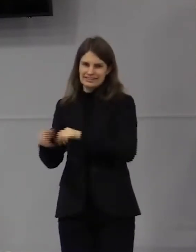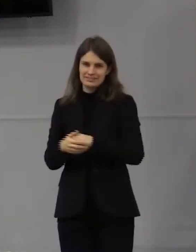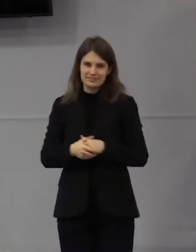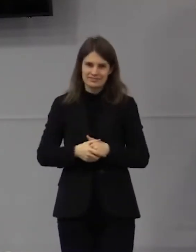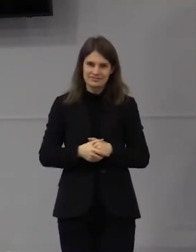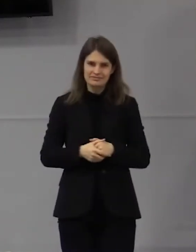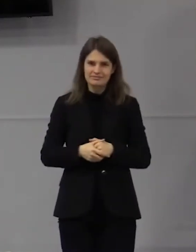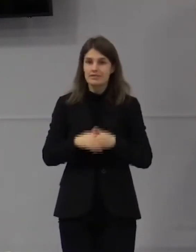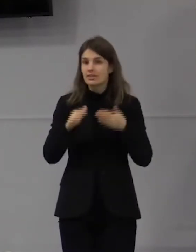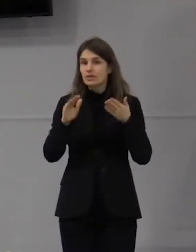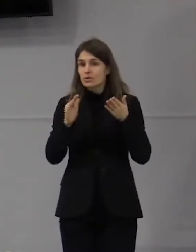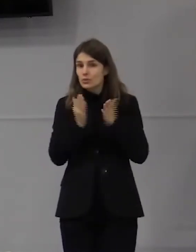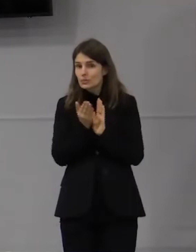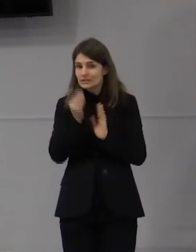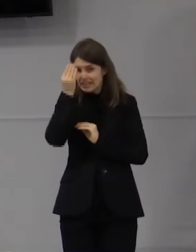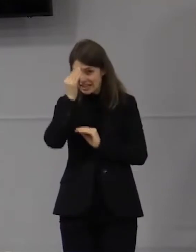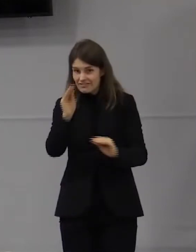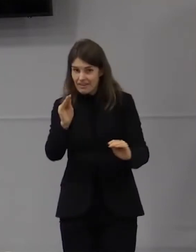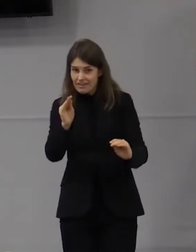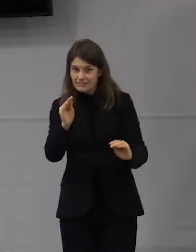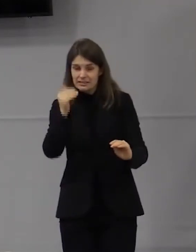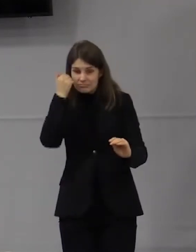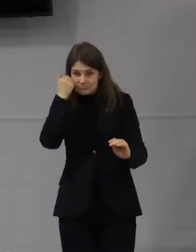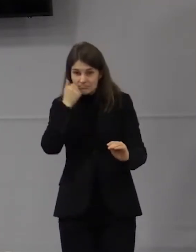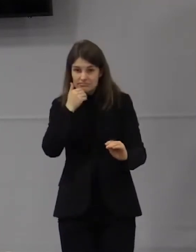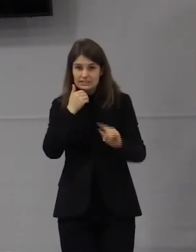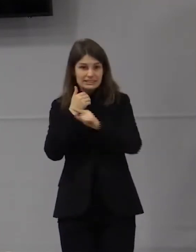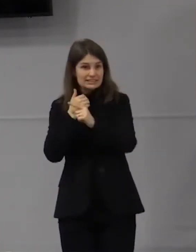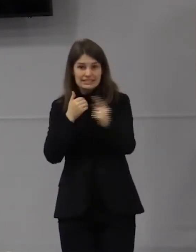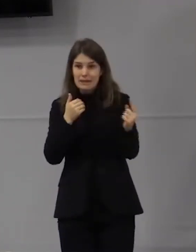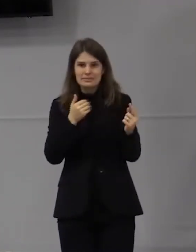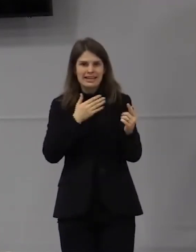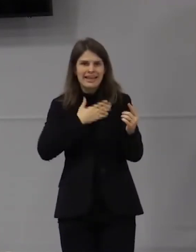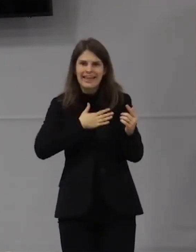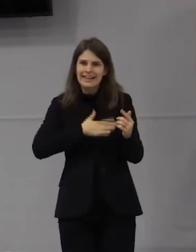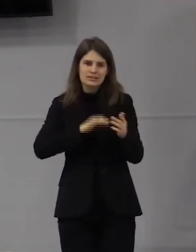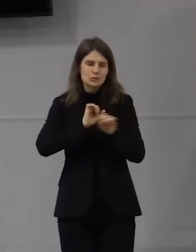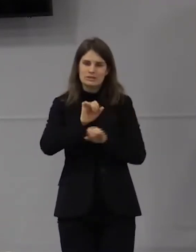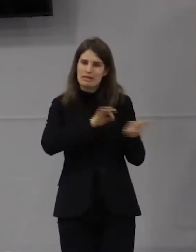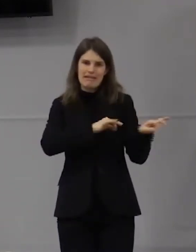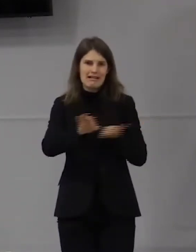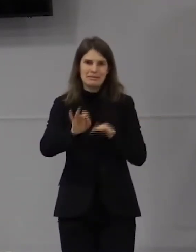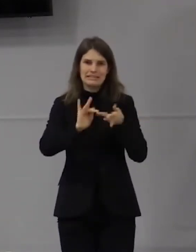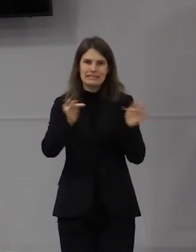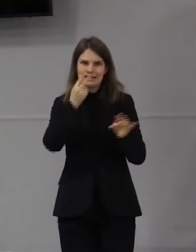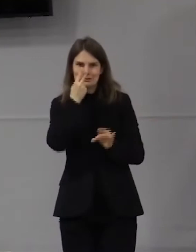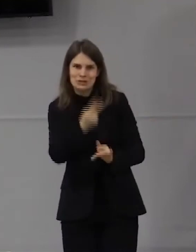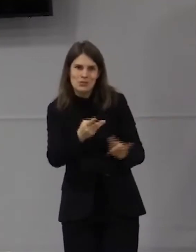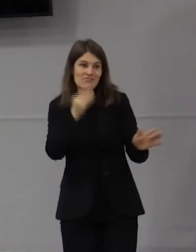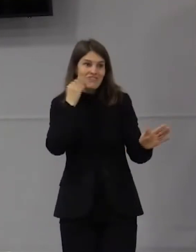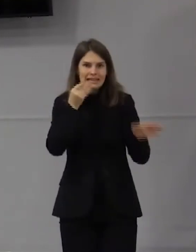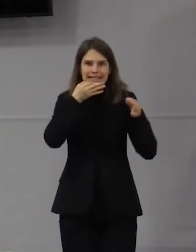mir der Hinweis erlaubt, bitte informieren Sie sich alle nochmal tagesaktuell im Internet auf